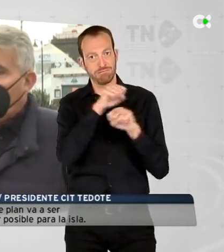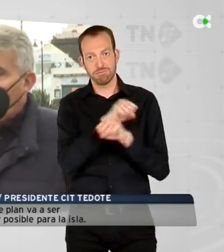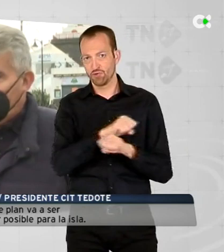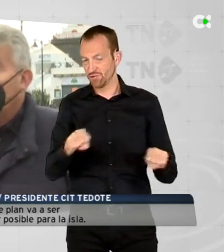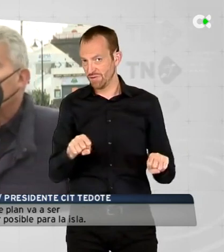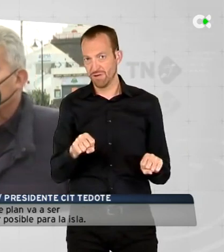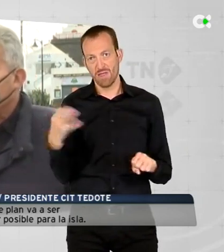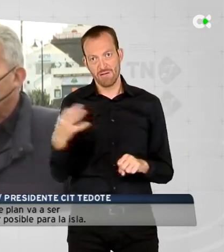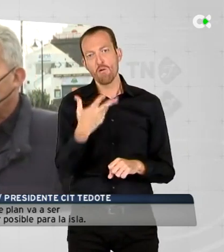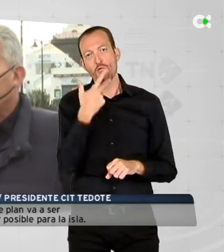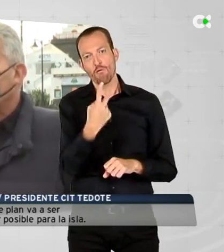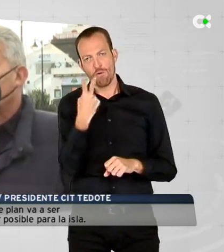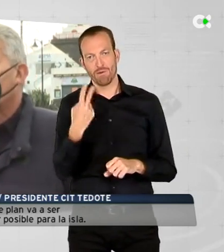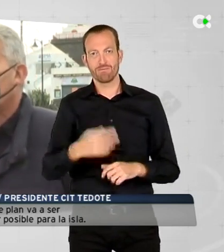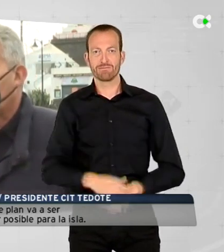la isla.